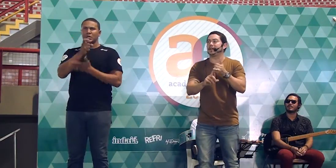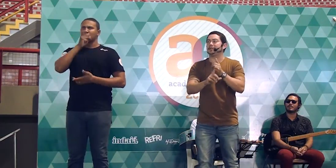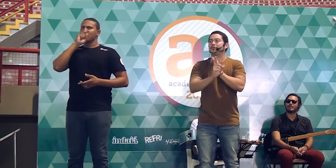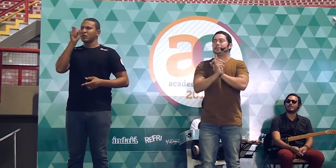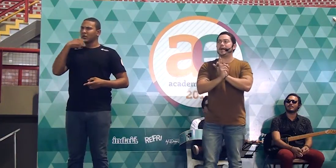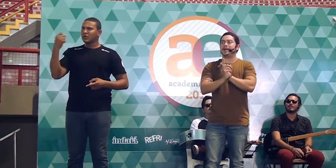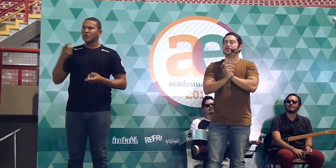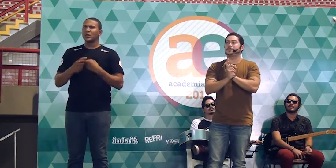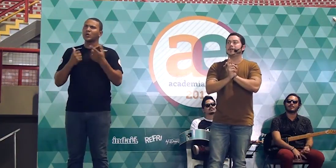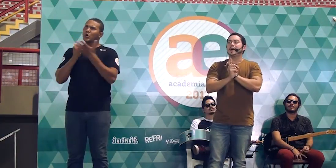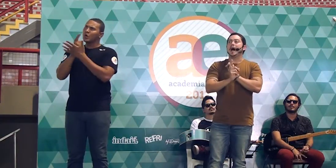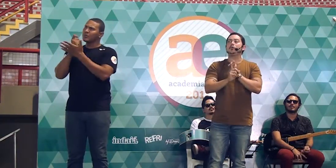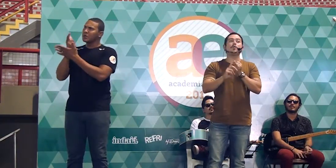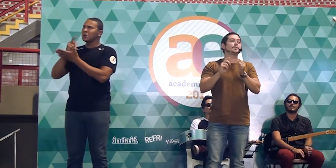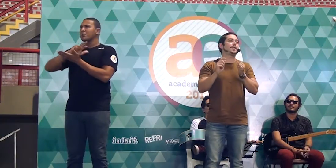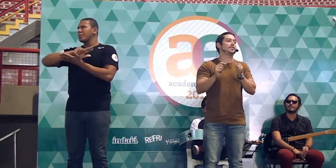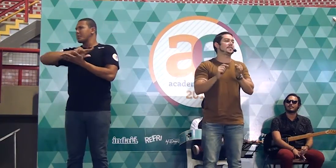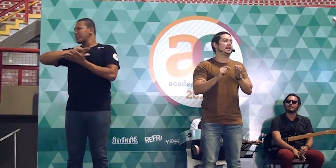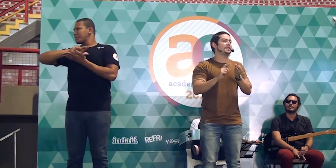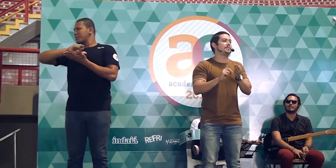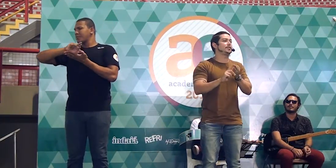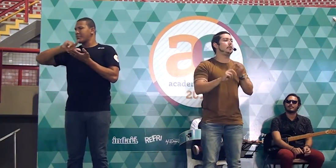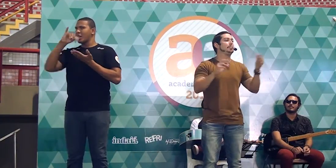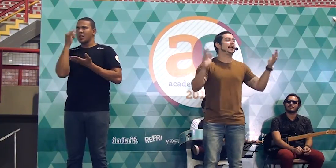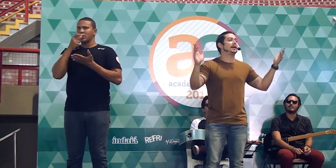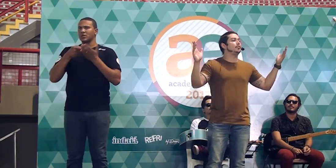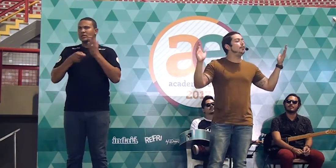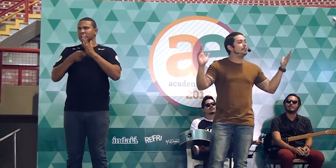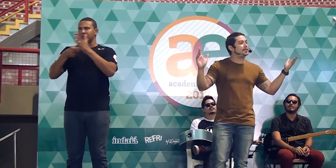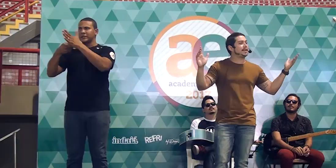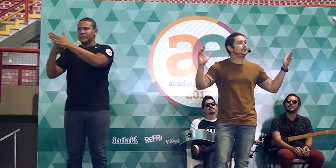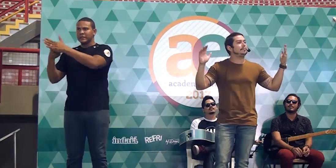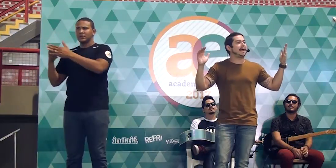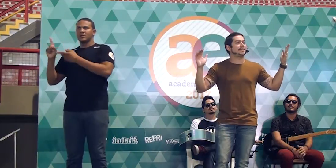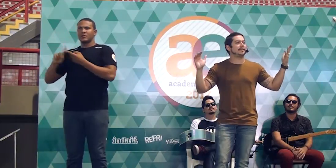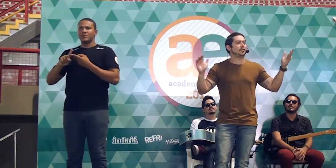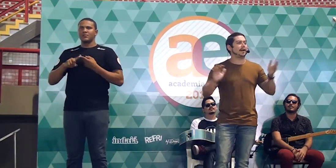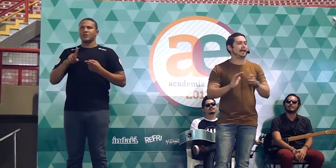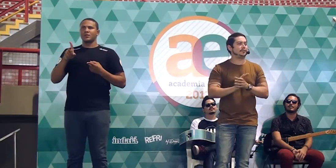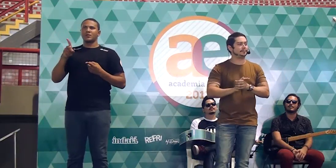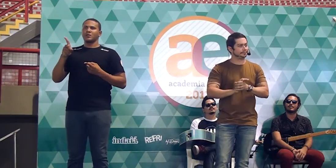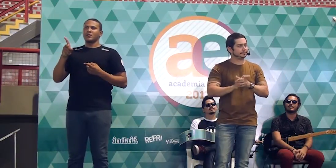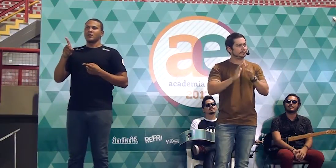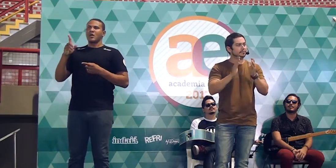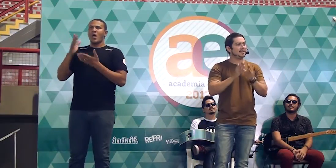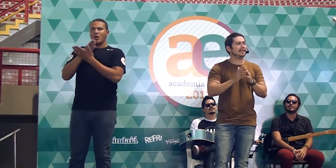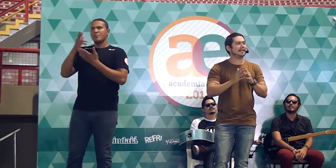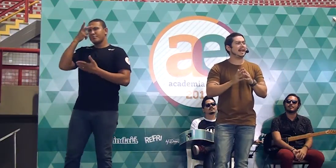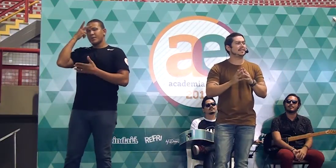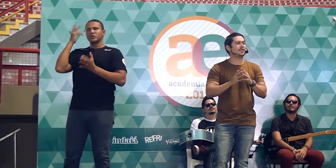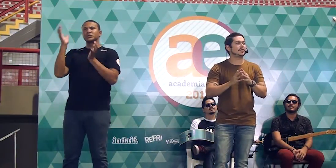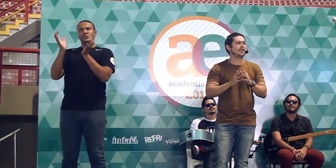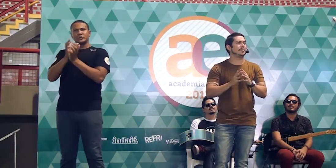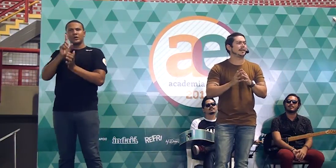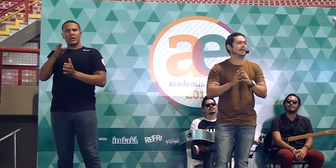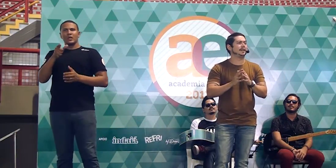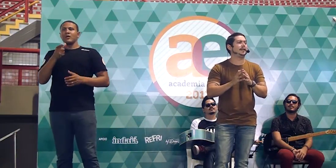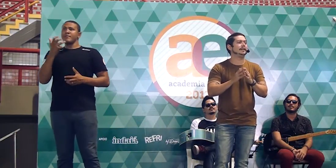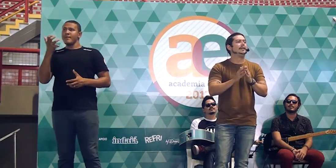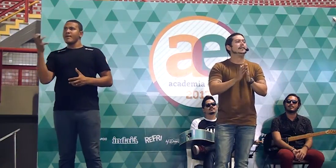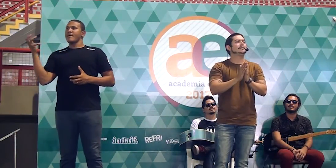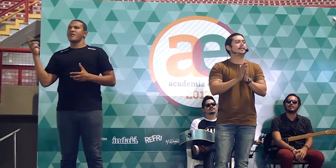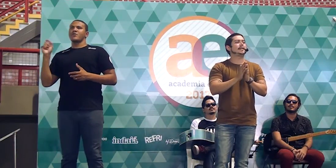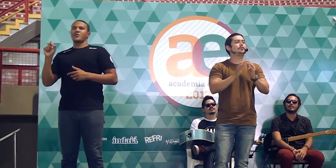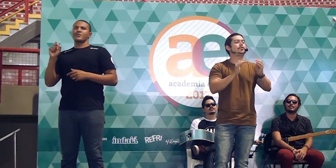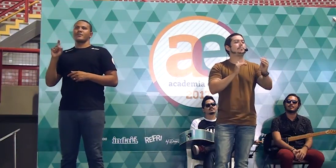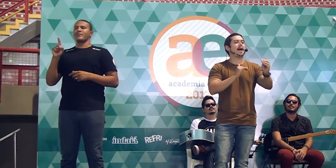comprar seus eletrodomésticos. Algumas pessoas da classe média compraram o objeto mais adorado da classe social